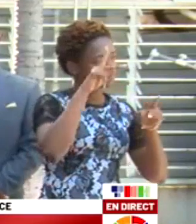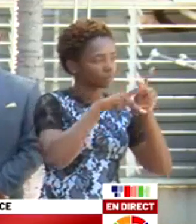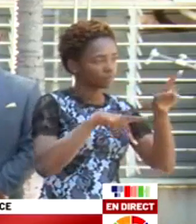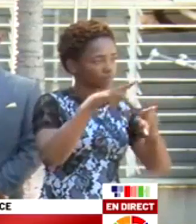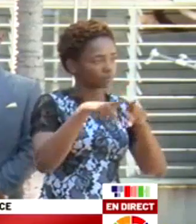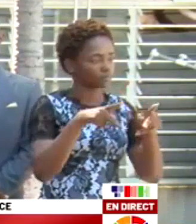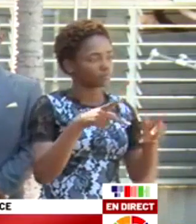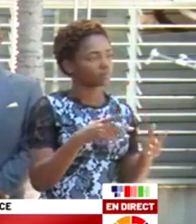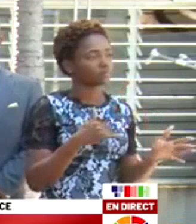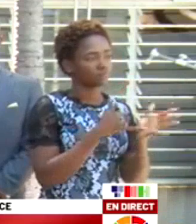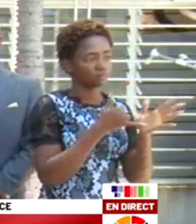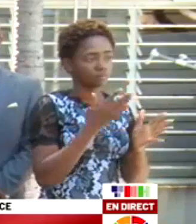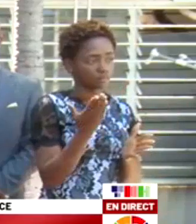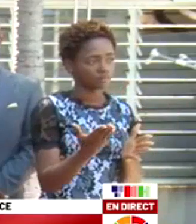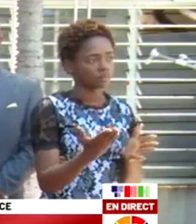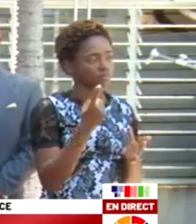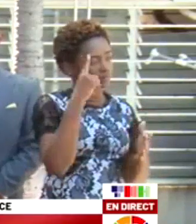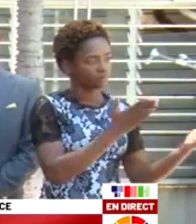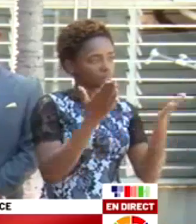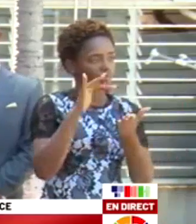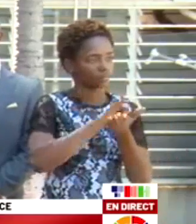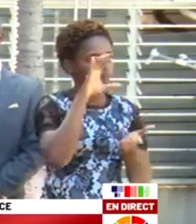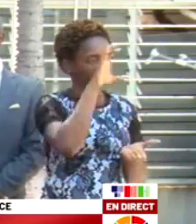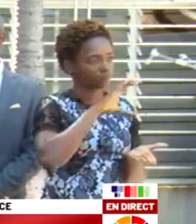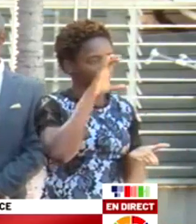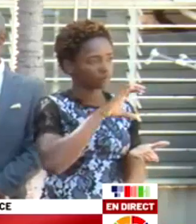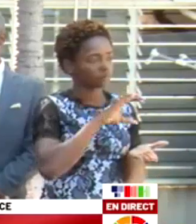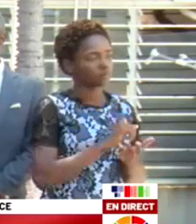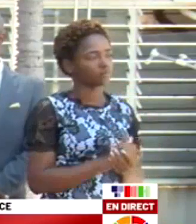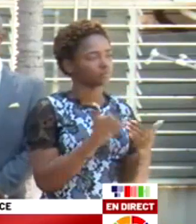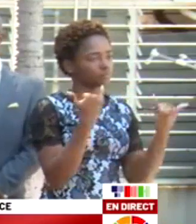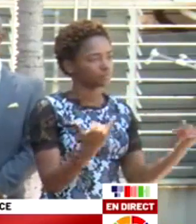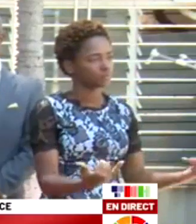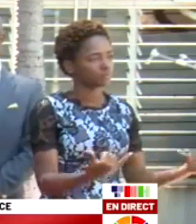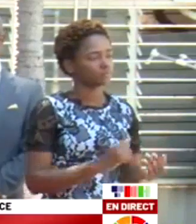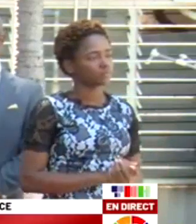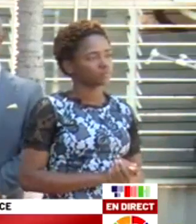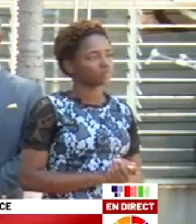c'est lui-même qui pour nous ça n'a pas cherché. Maintenant